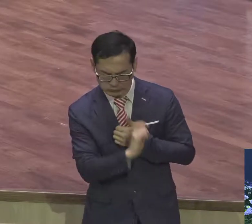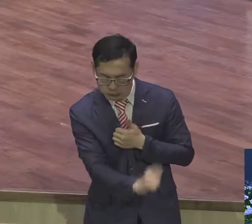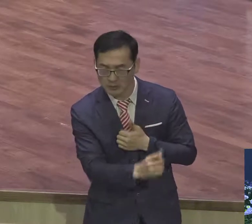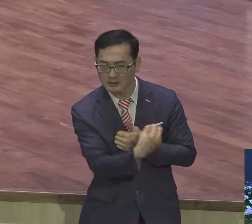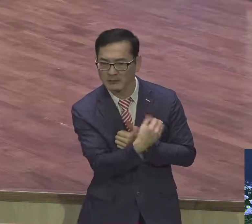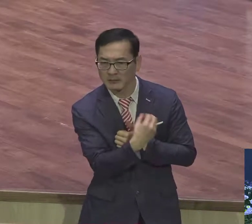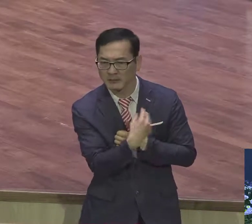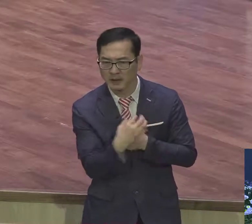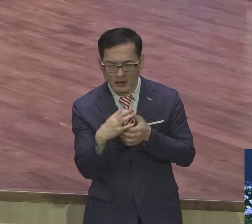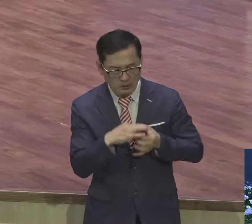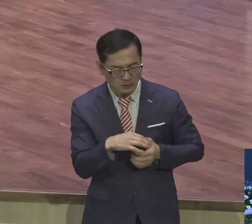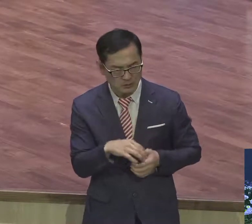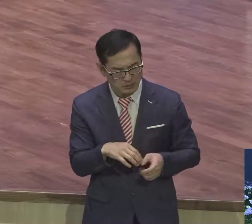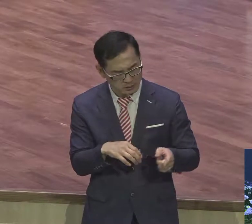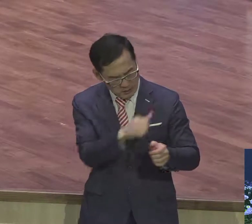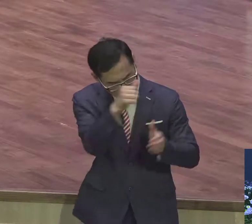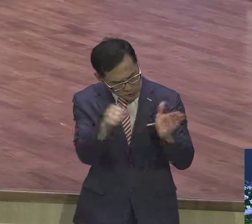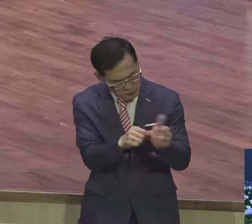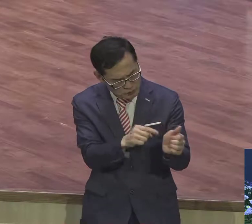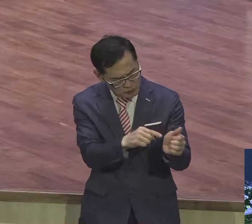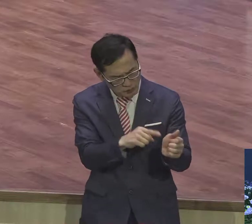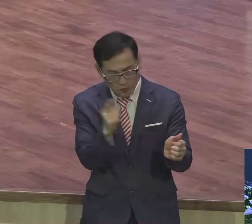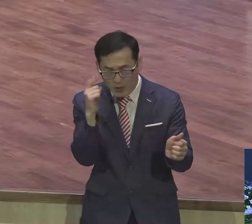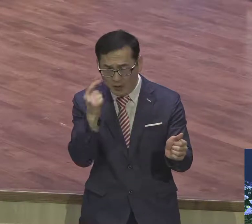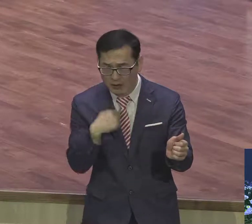말이에요 저 장로 왜 저럴까